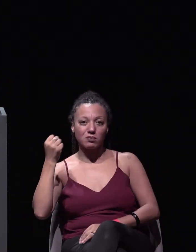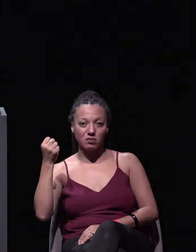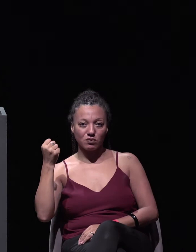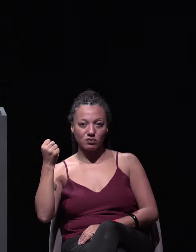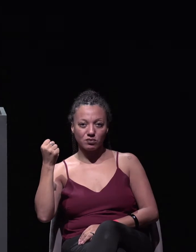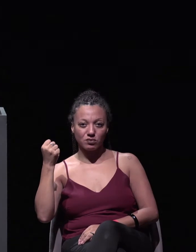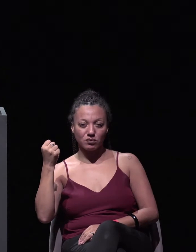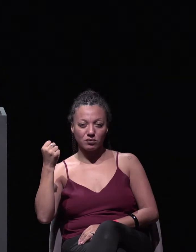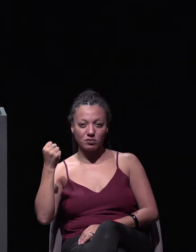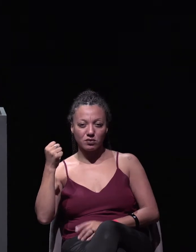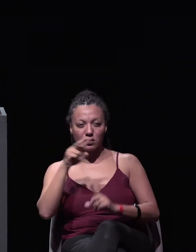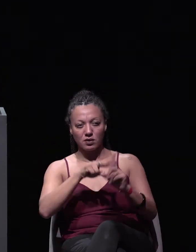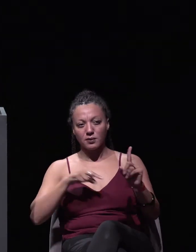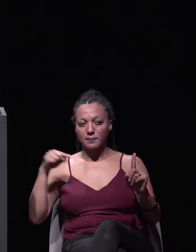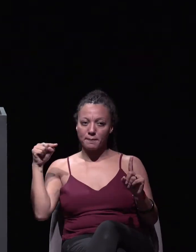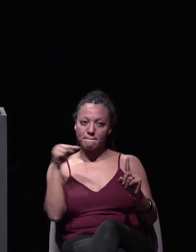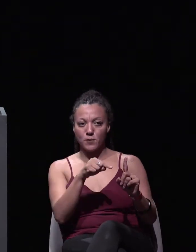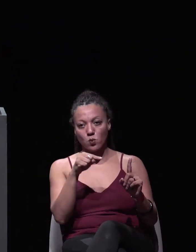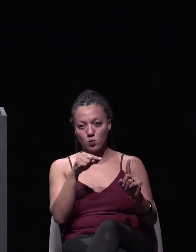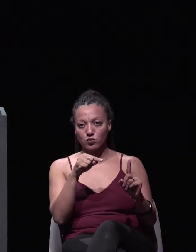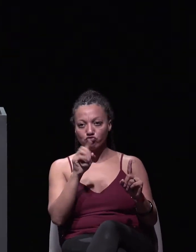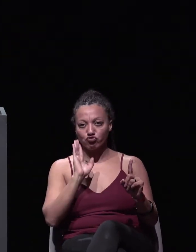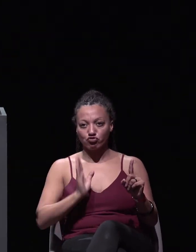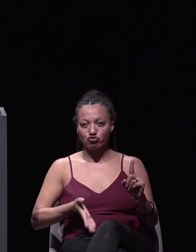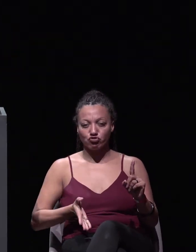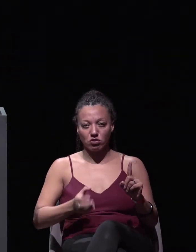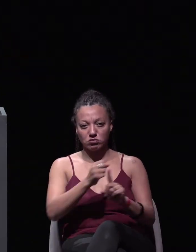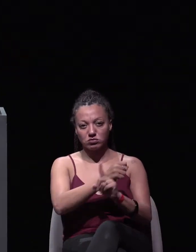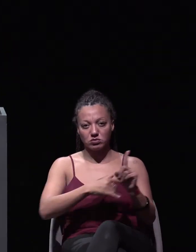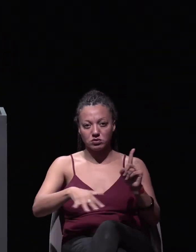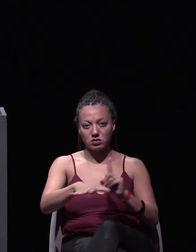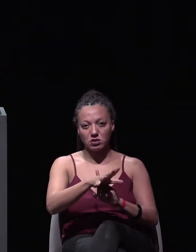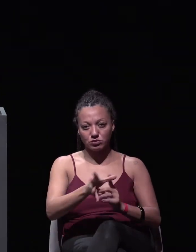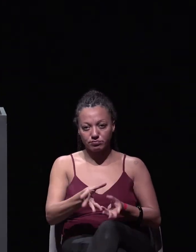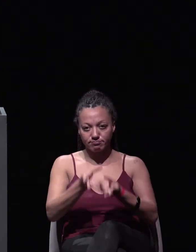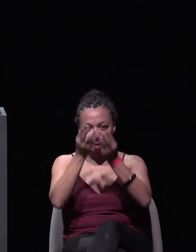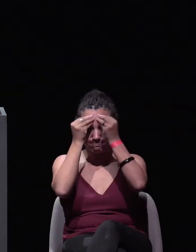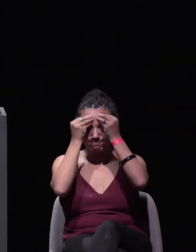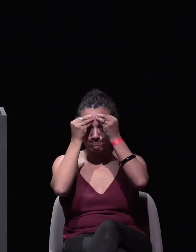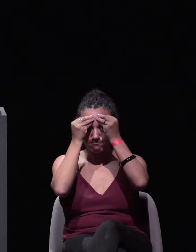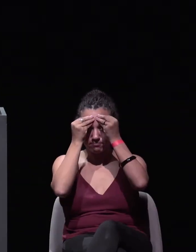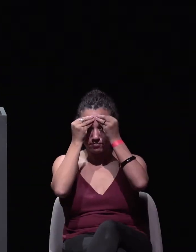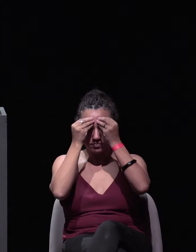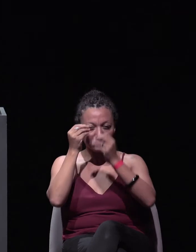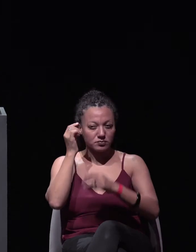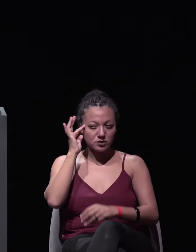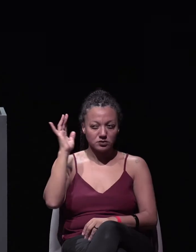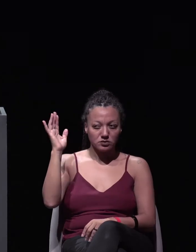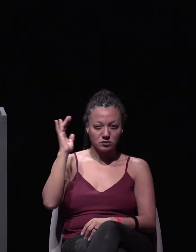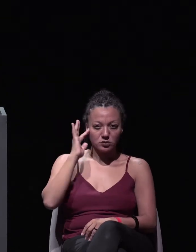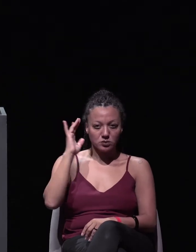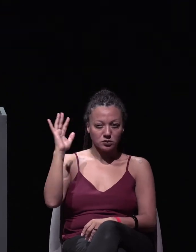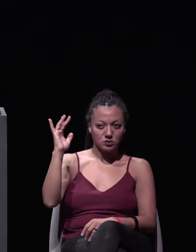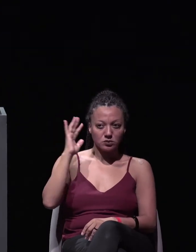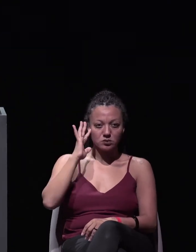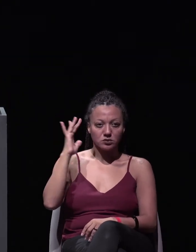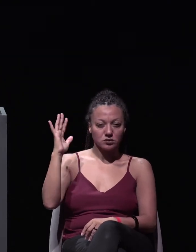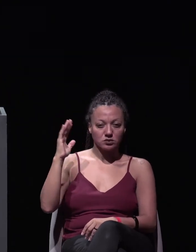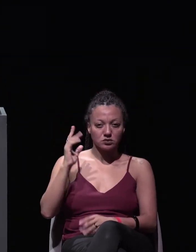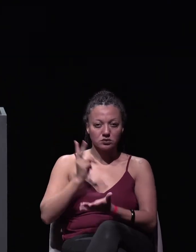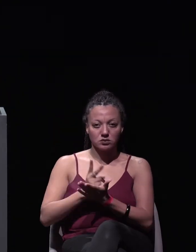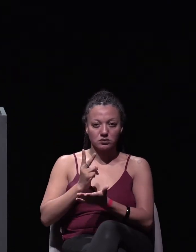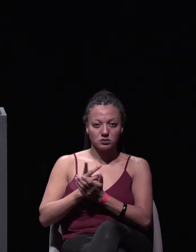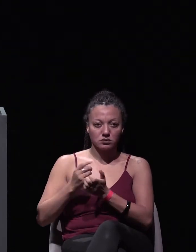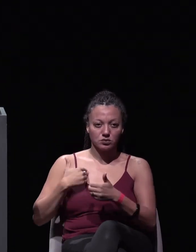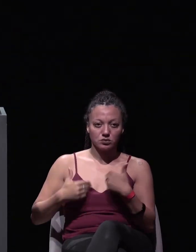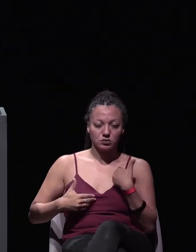aí estereótipos que estão arraigados na sociedade, né? Essa fetichização é invocada e